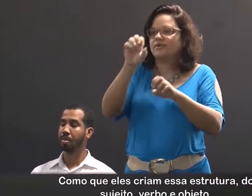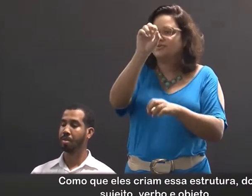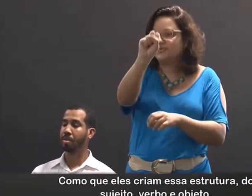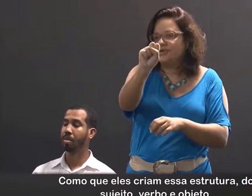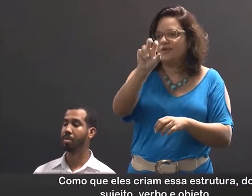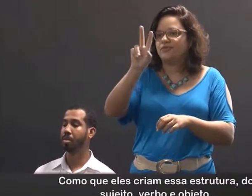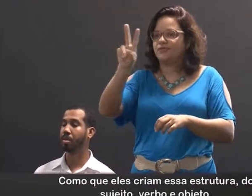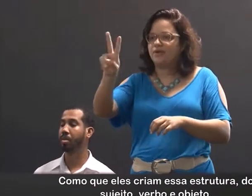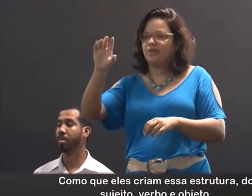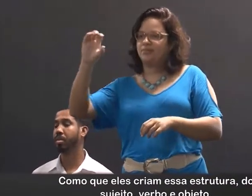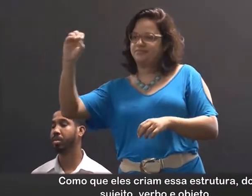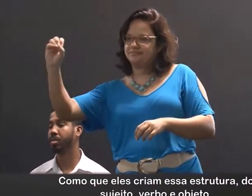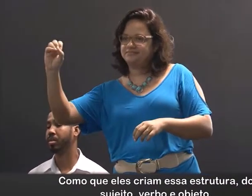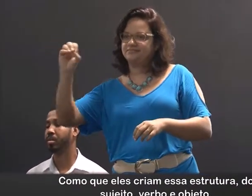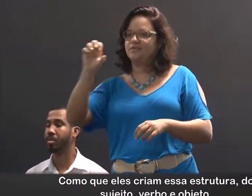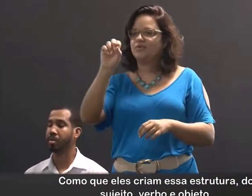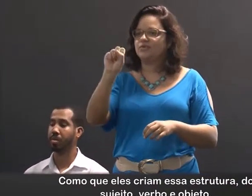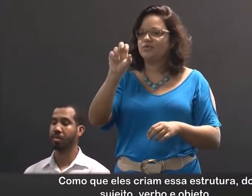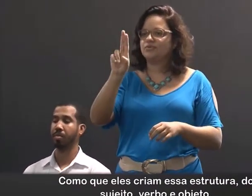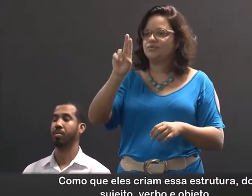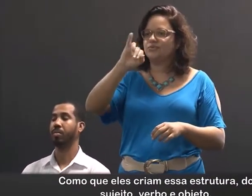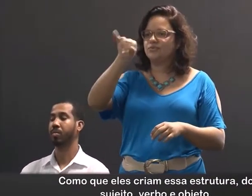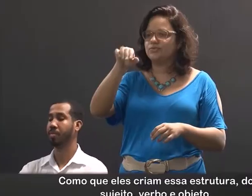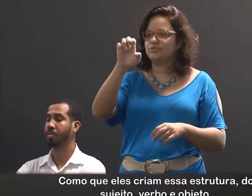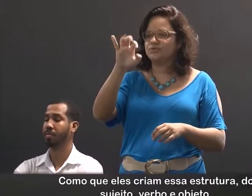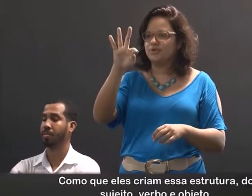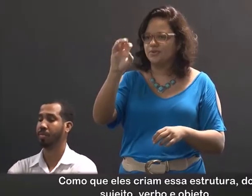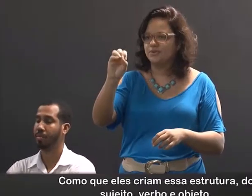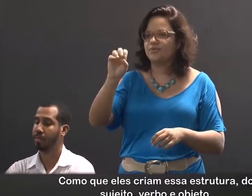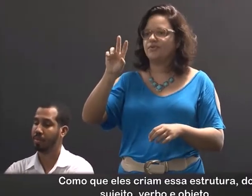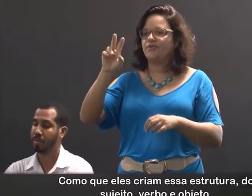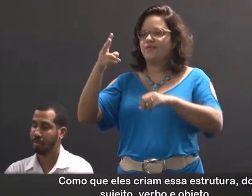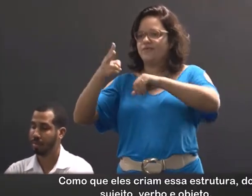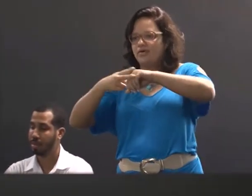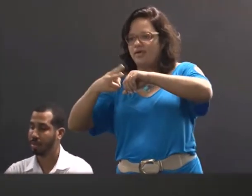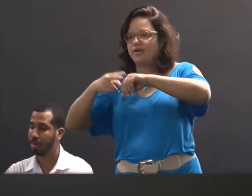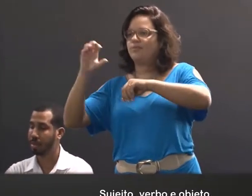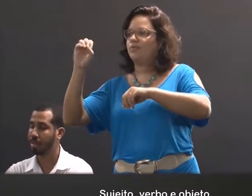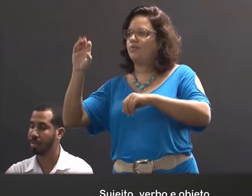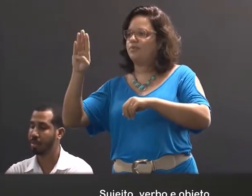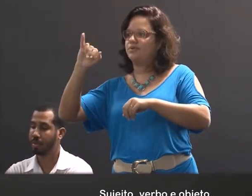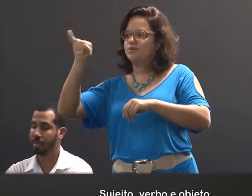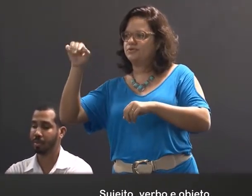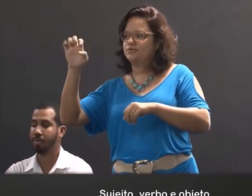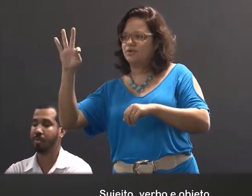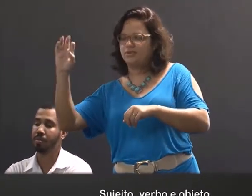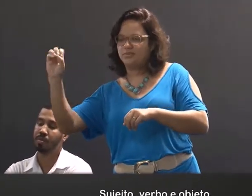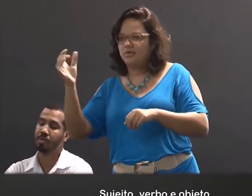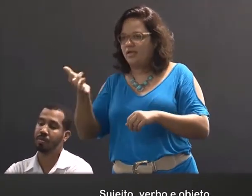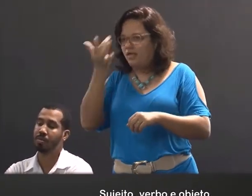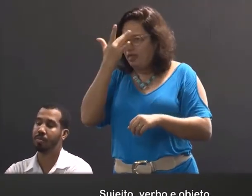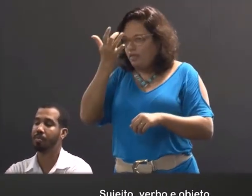essa estrutura? Sujeito, verbo e objeto. Sujeito, verbo